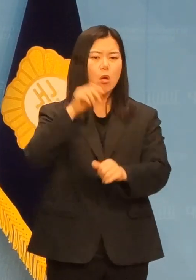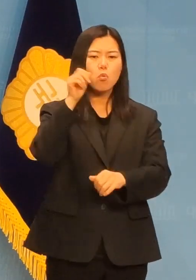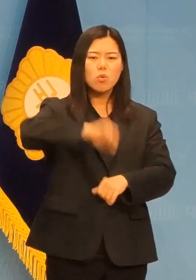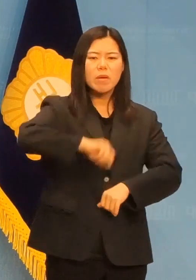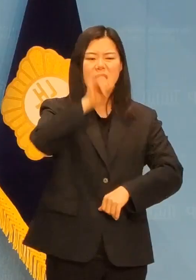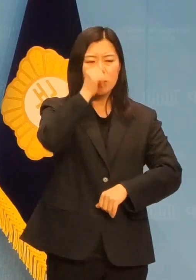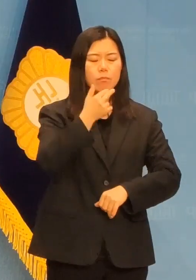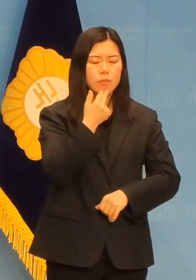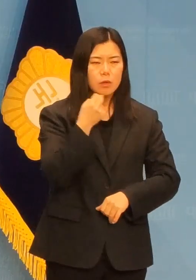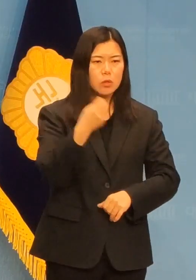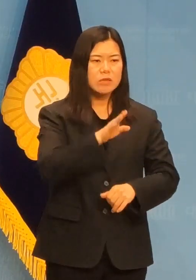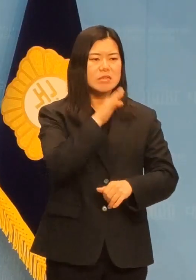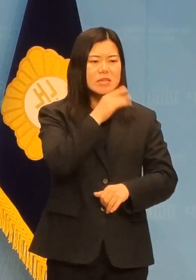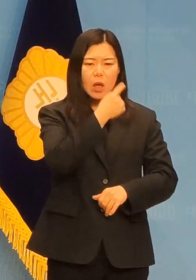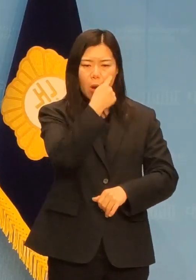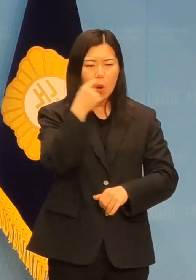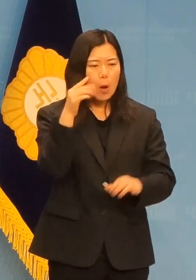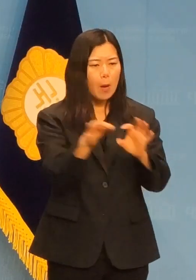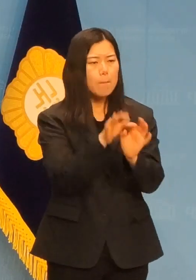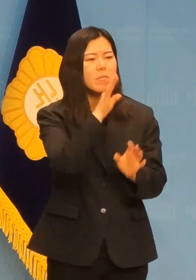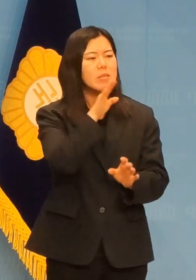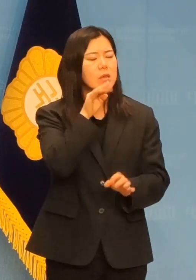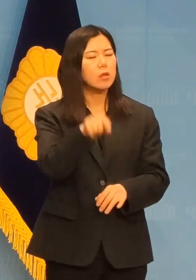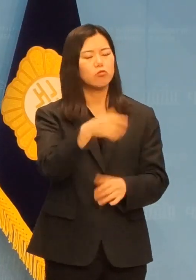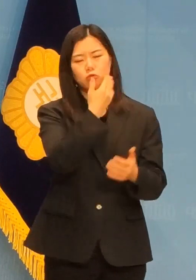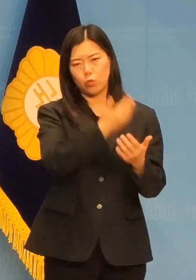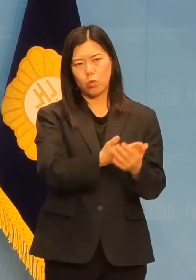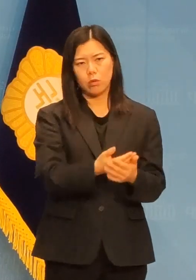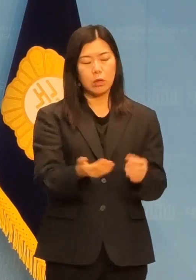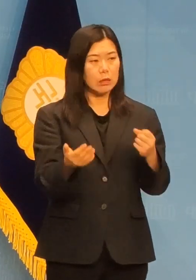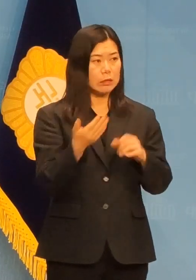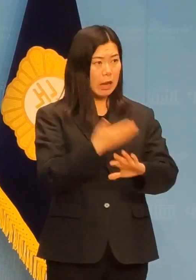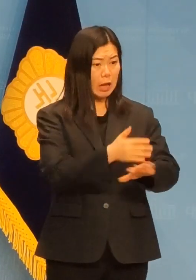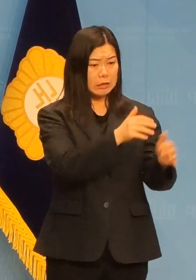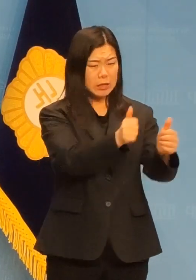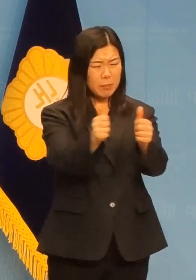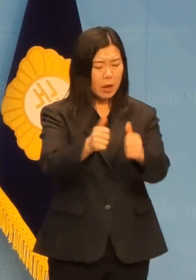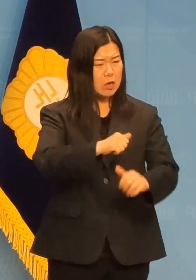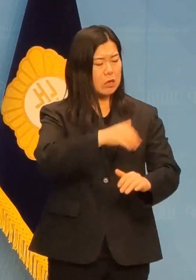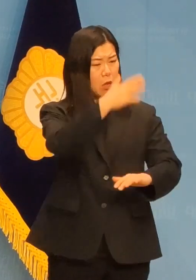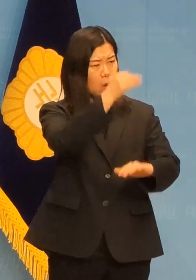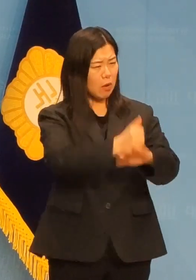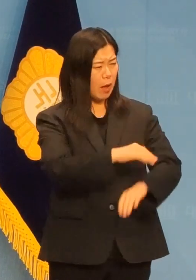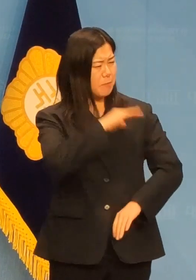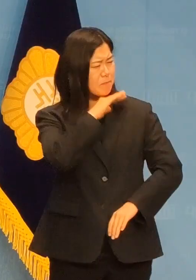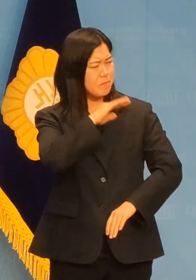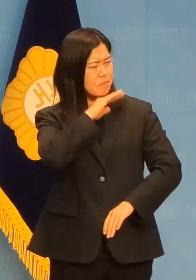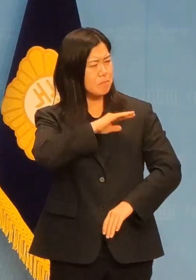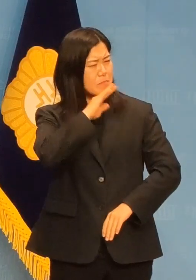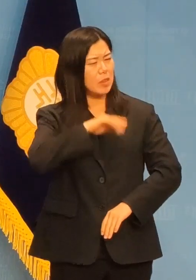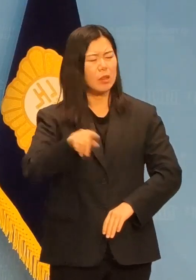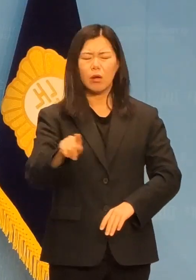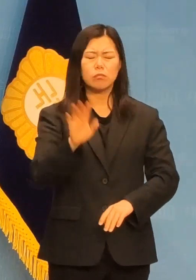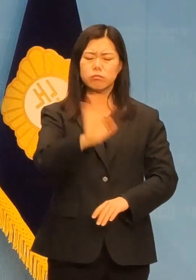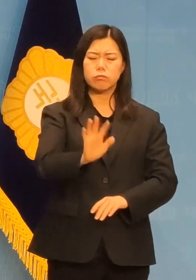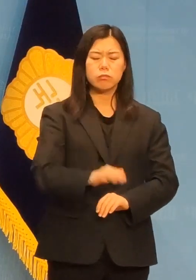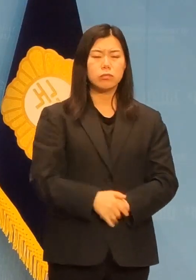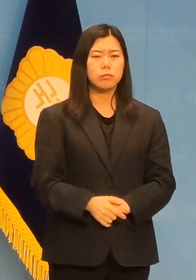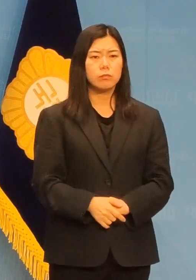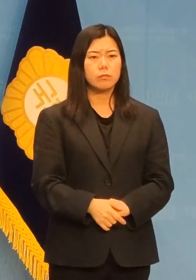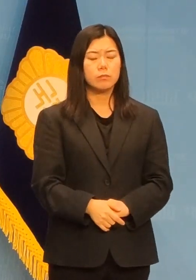위법성과 사실관계의 부합 여부이지 다른 재판의 결과를 기다리며 공전할 사항이